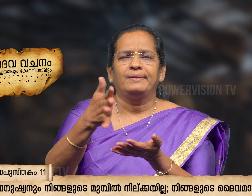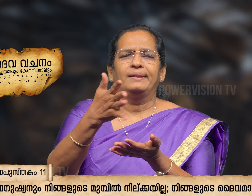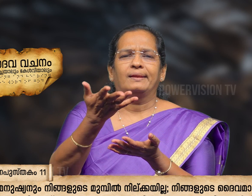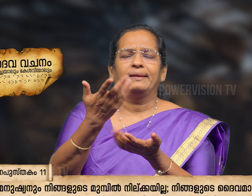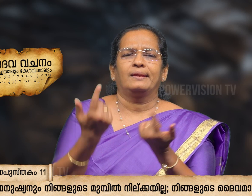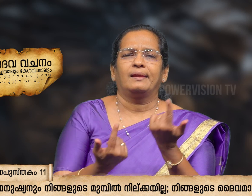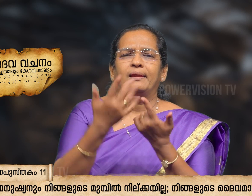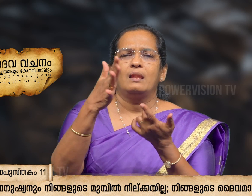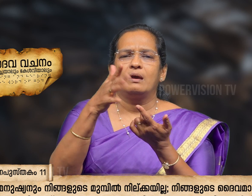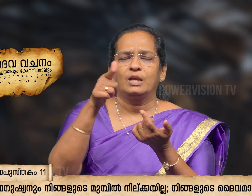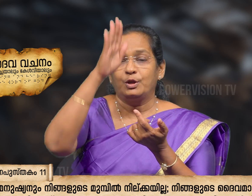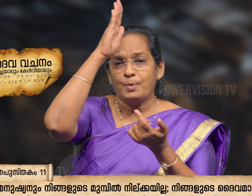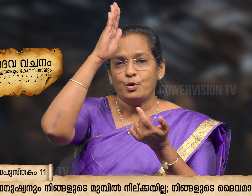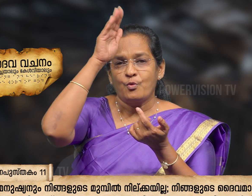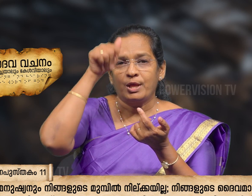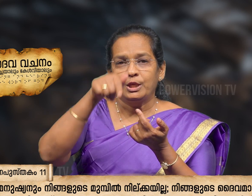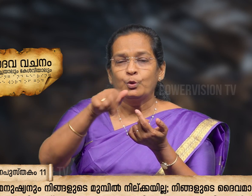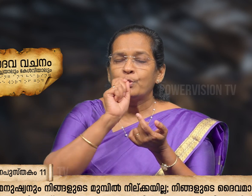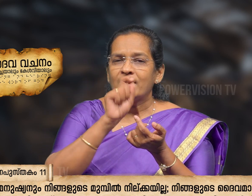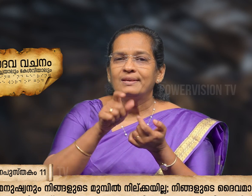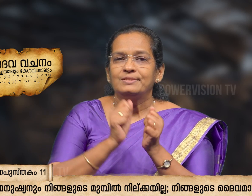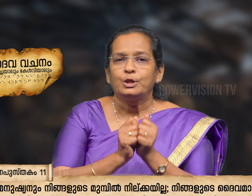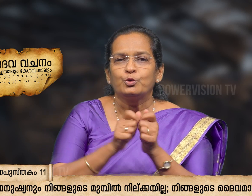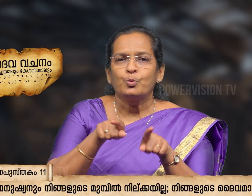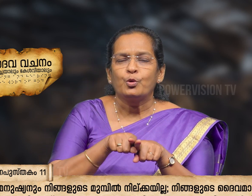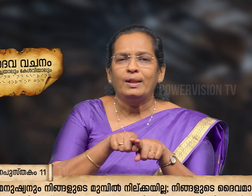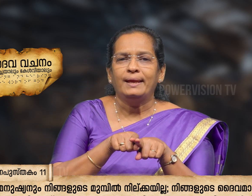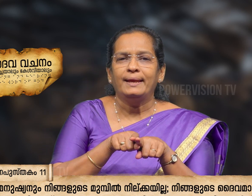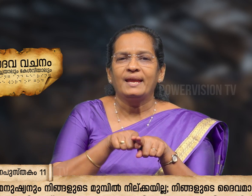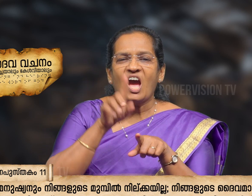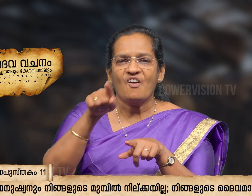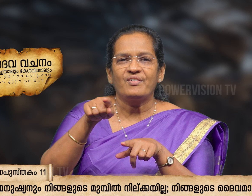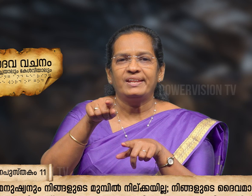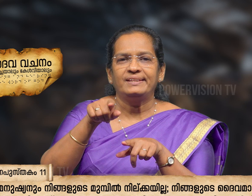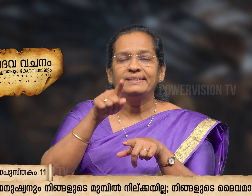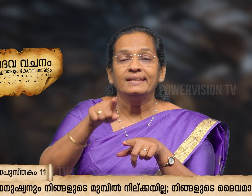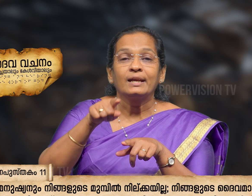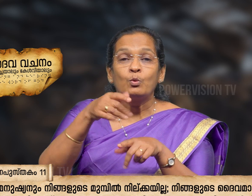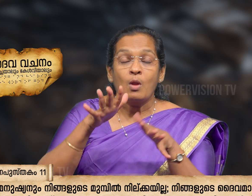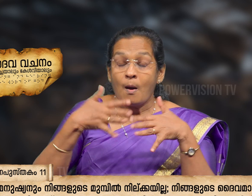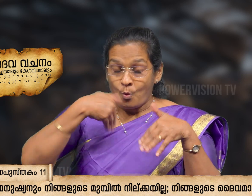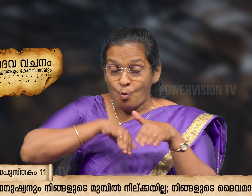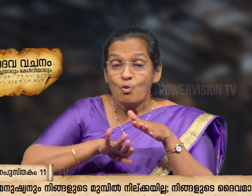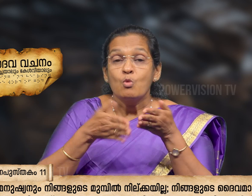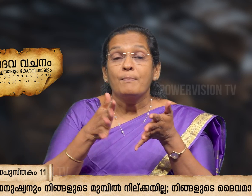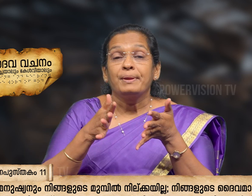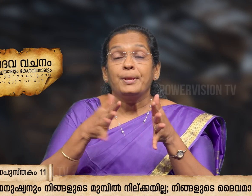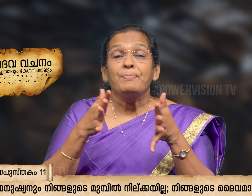നിങ്ങളുടെ ദൈവമായ യഹോവ നിങ്ങളോട് അരുളി ചെയ്തതുപോലെ അവൻ നിങ്ങളെയുള്ള പേടിയും ഭീതിയും